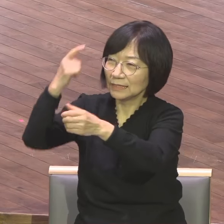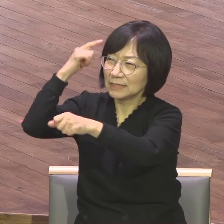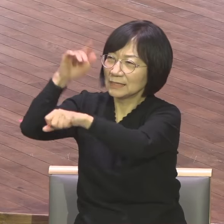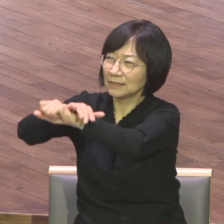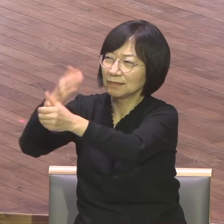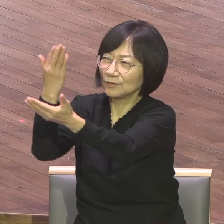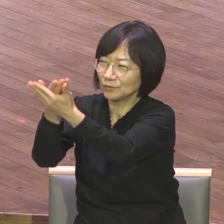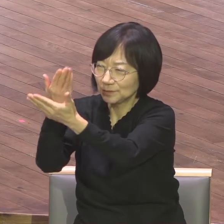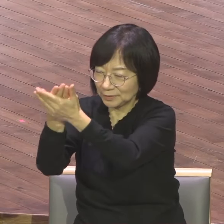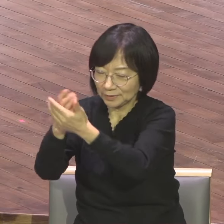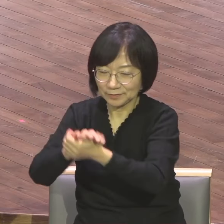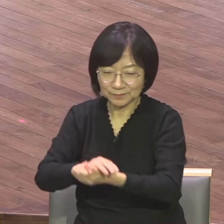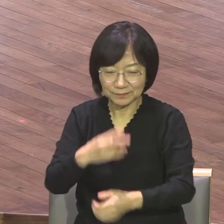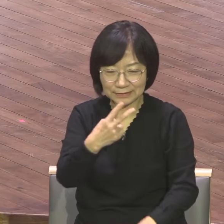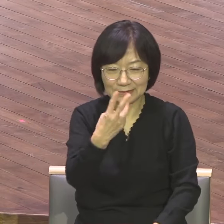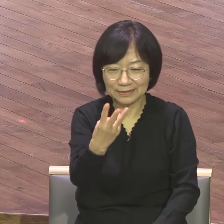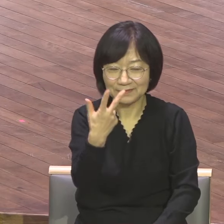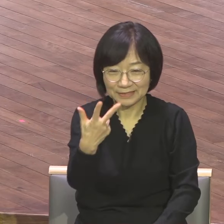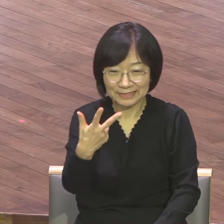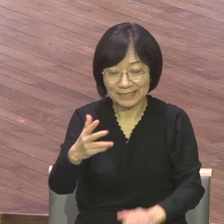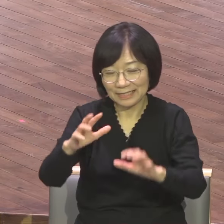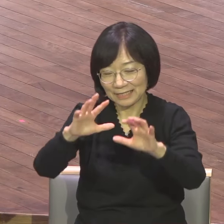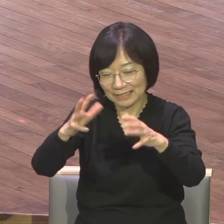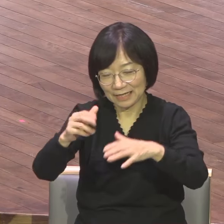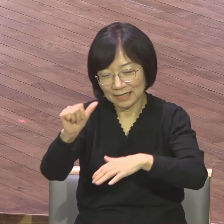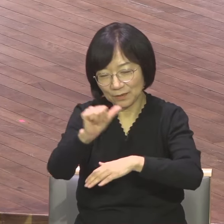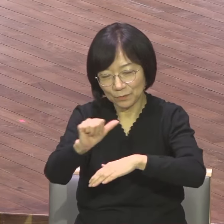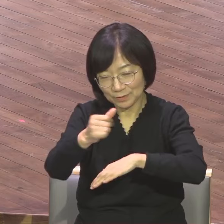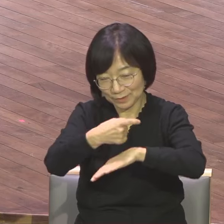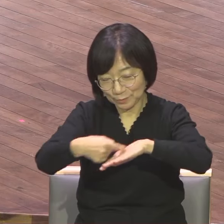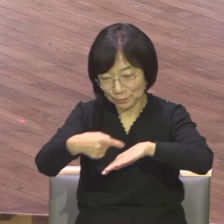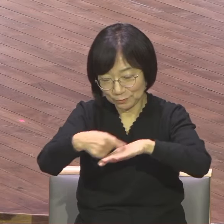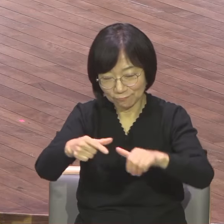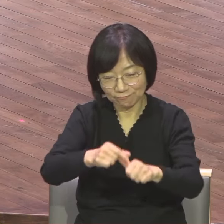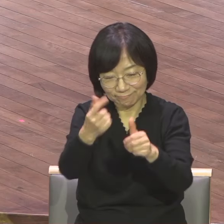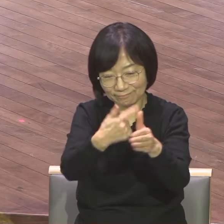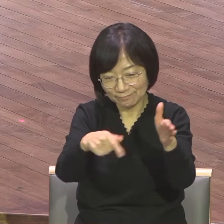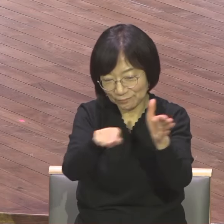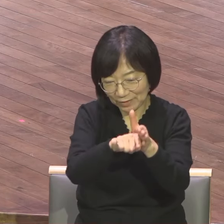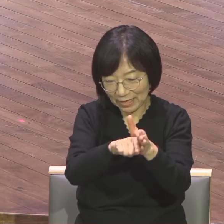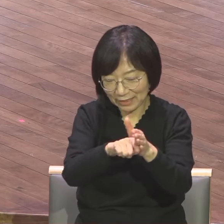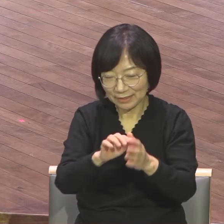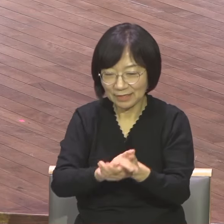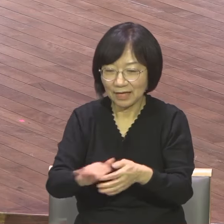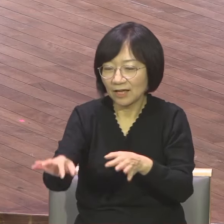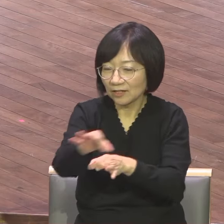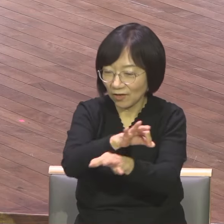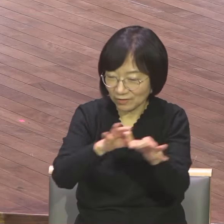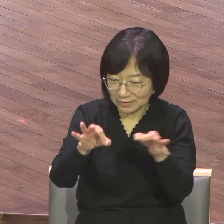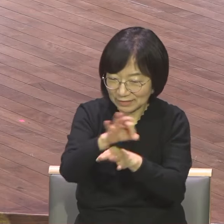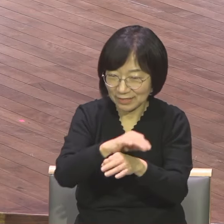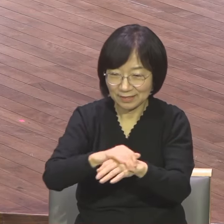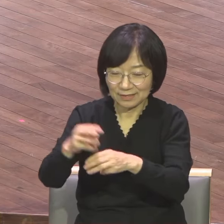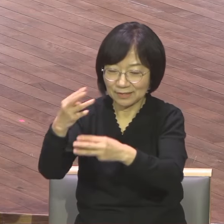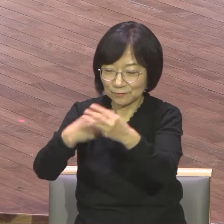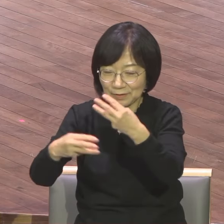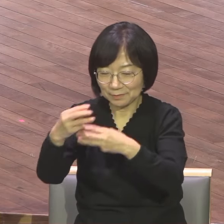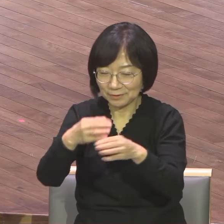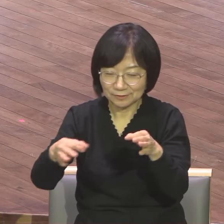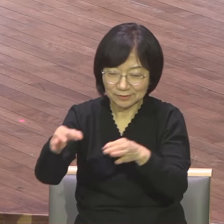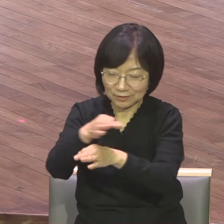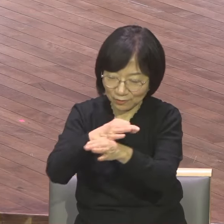2, 3천 나라 5천조의 복음화 이루어가는데 필요한 2, 3천 경제의 빛의 경제의 미래를 살릴 수 있는 렘넌트 경제를 회복시킬 수 있는